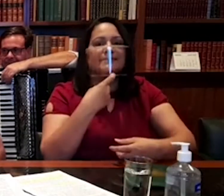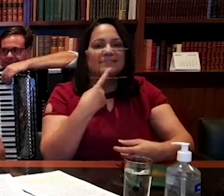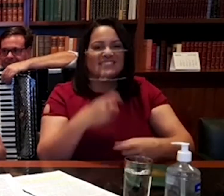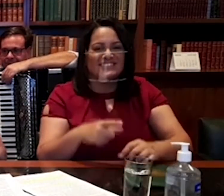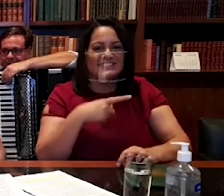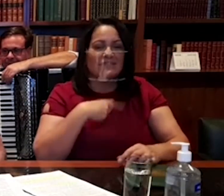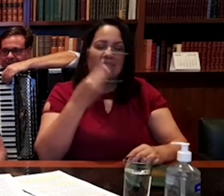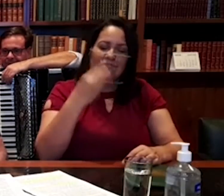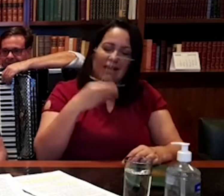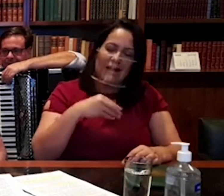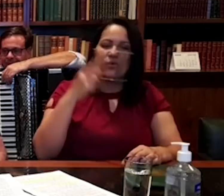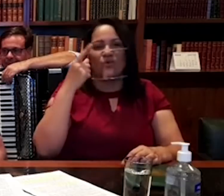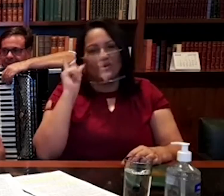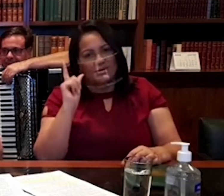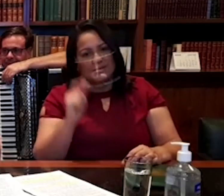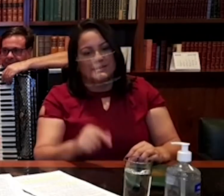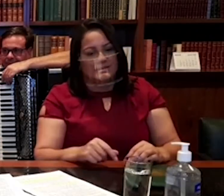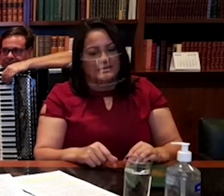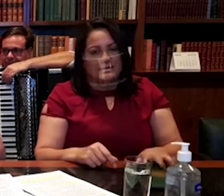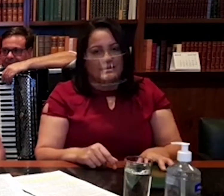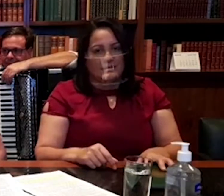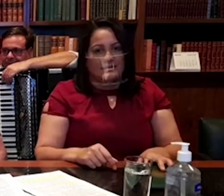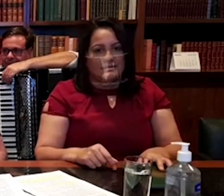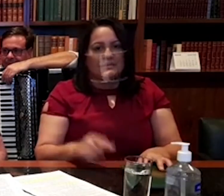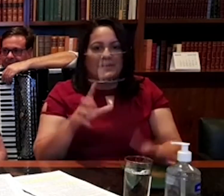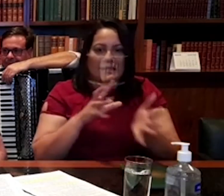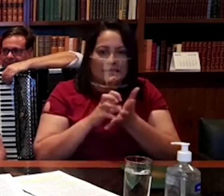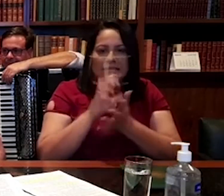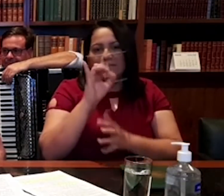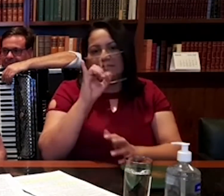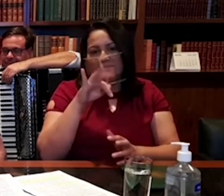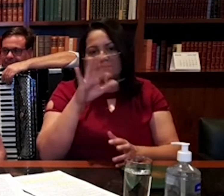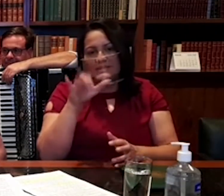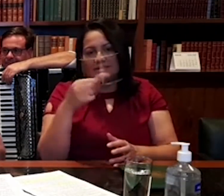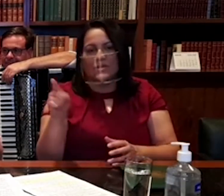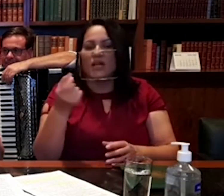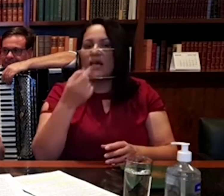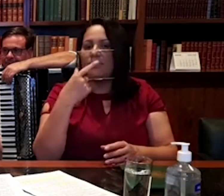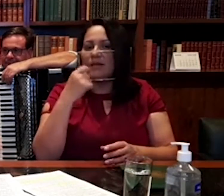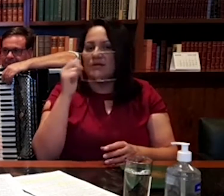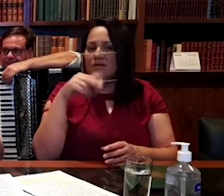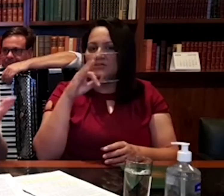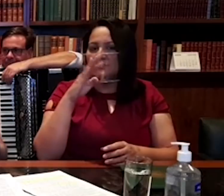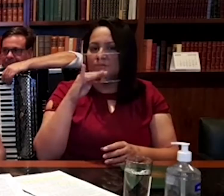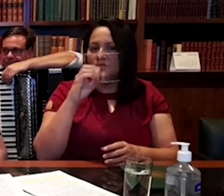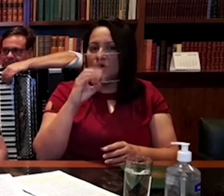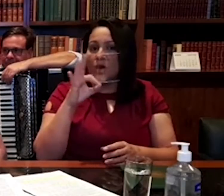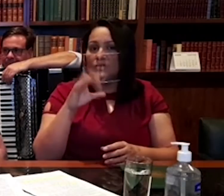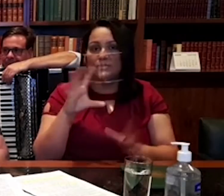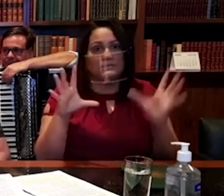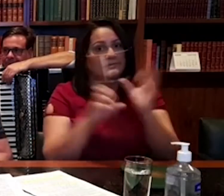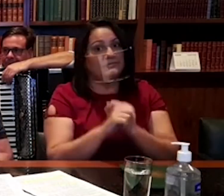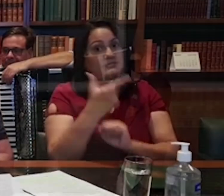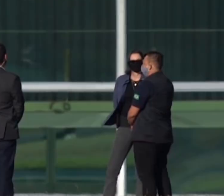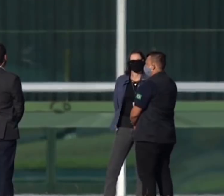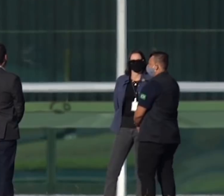war ich ein wenig schwach, ich habe eine leichte Infektion und nehme jetzt Antibiotika. Nach 20 Tagen im Haus habe ich andere Probleme. Ich habe Schimmel